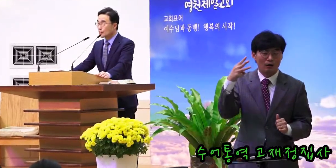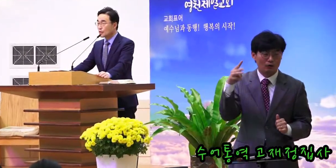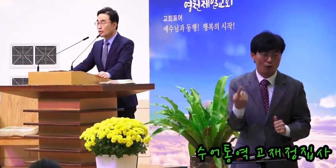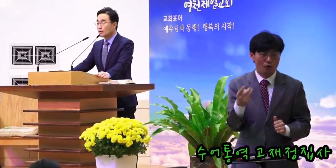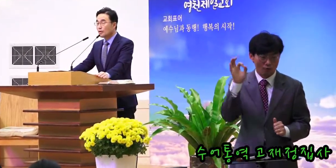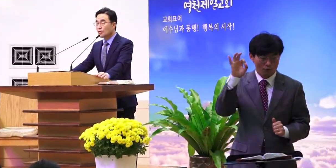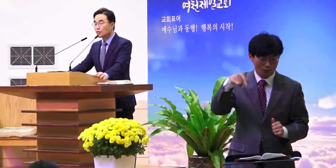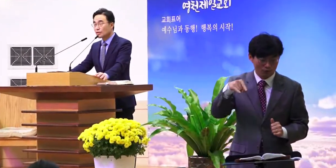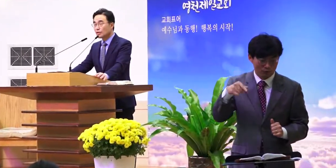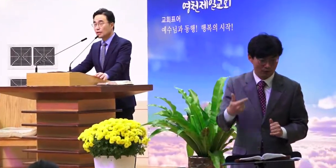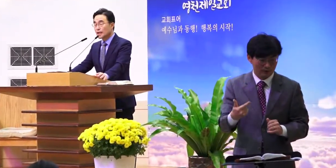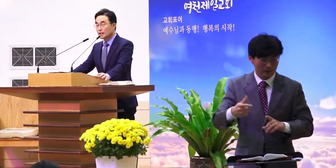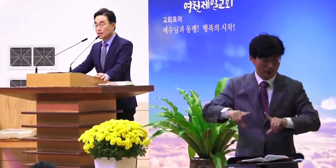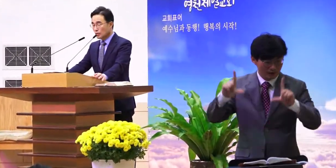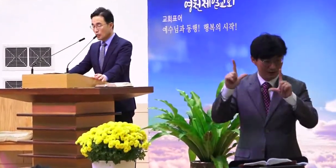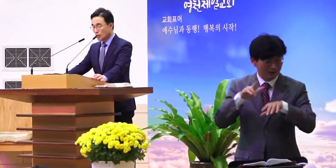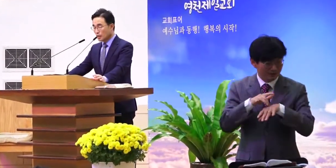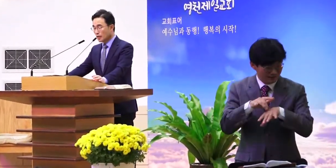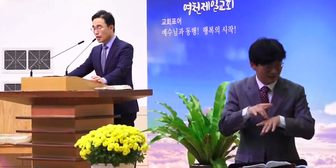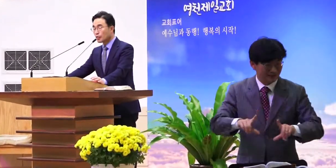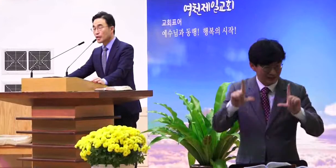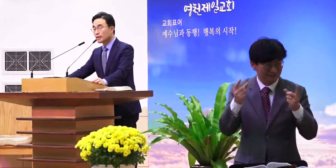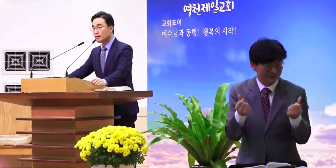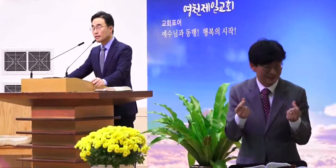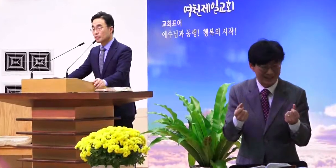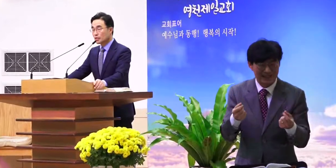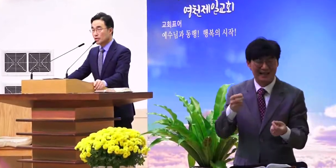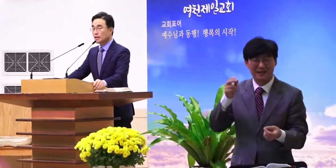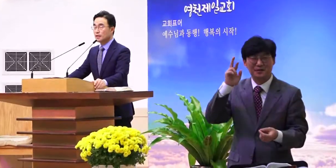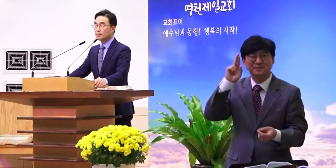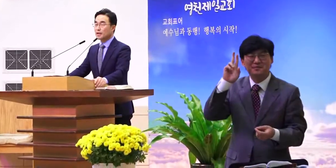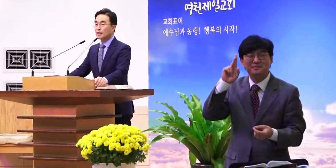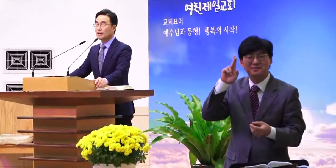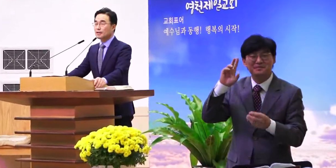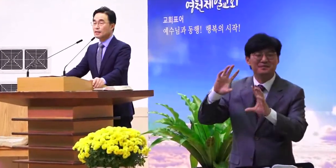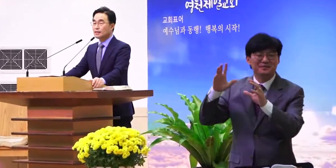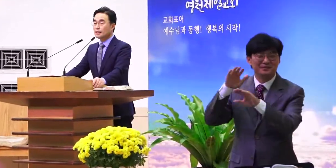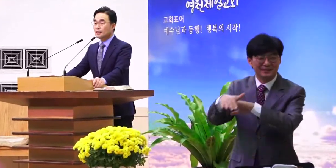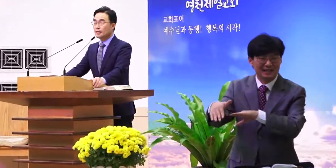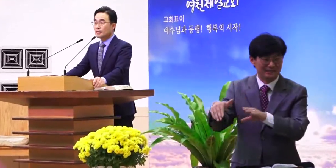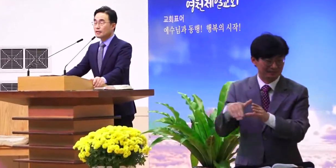그렇고 청소년 혹은 청년들까지도 이 할로윈데이를 즐깁니다.